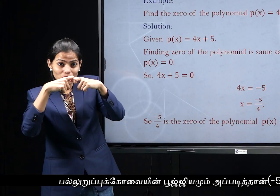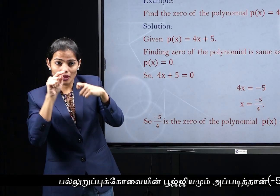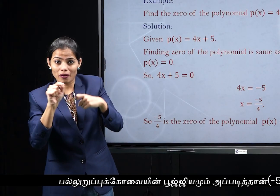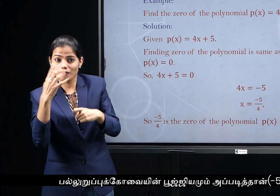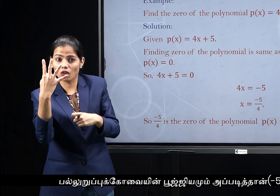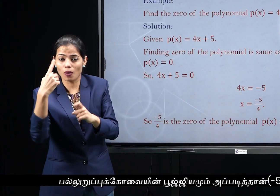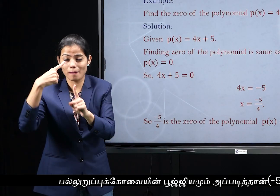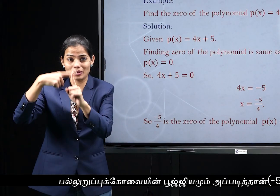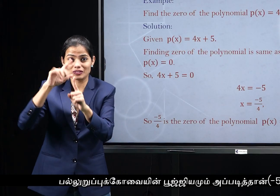கூட்டல் 5.